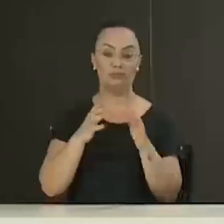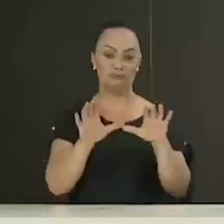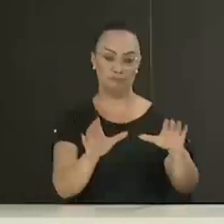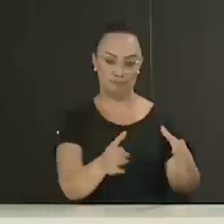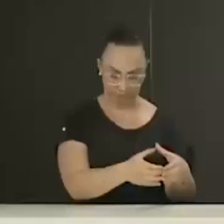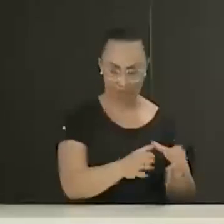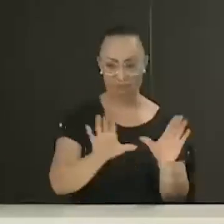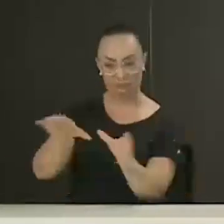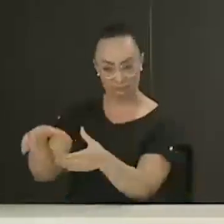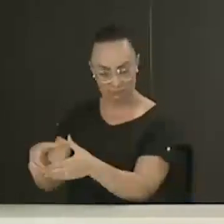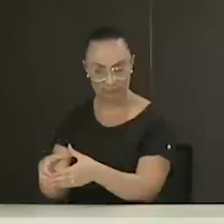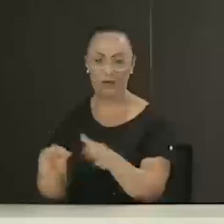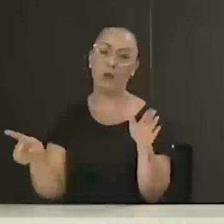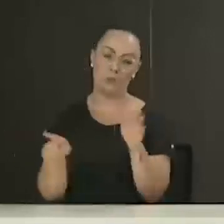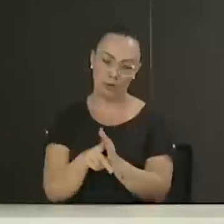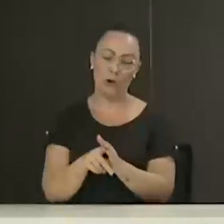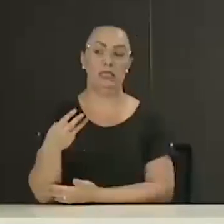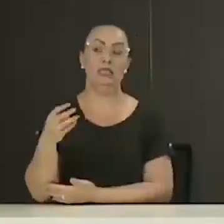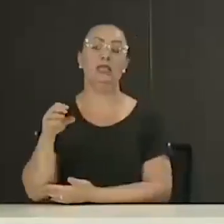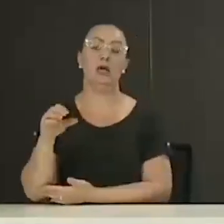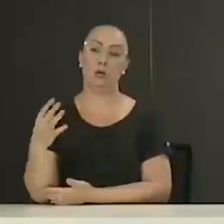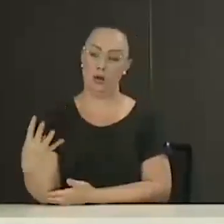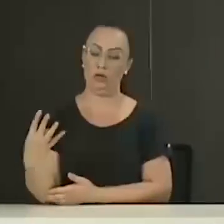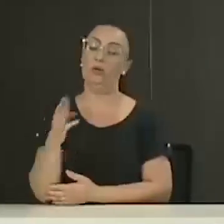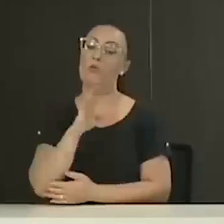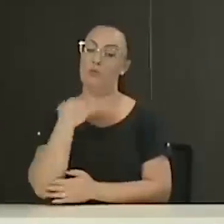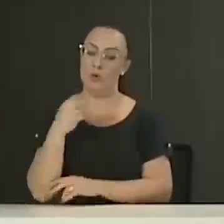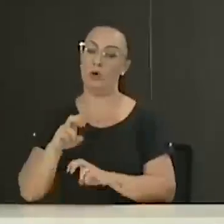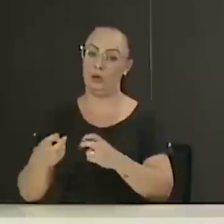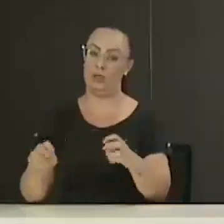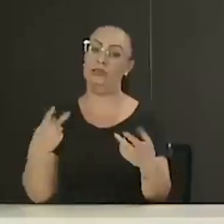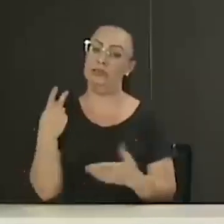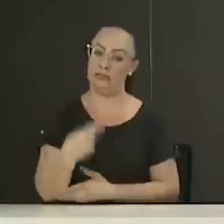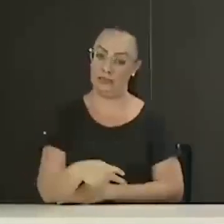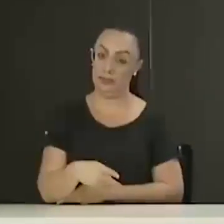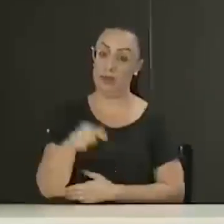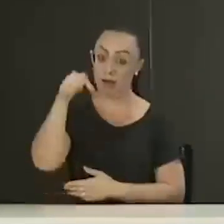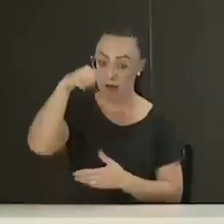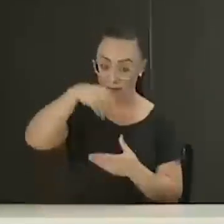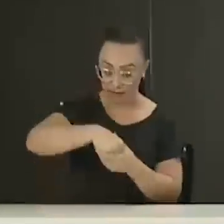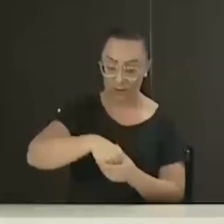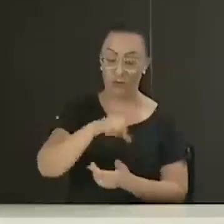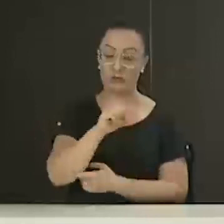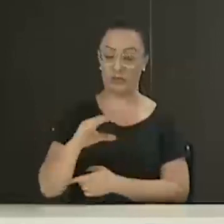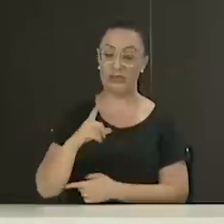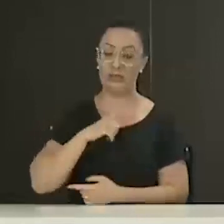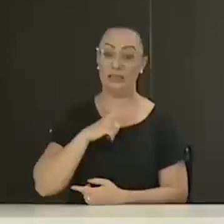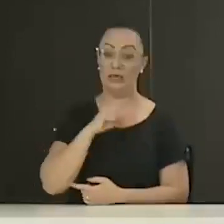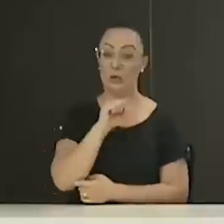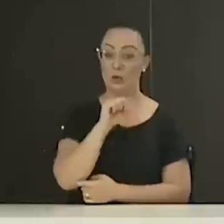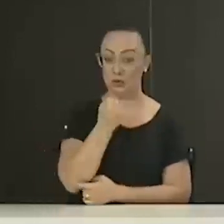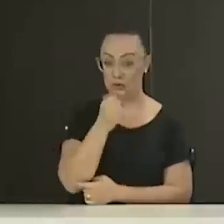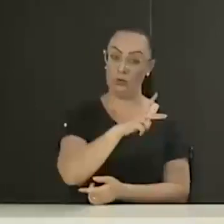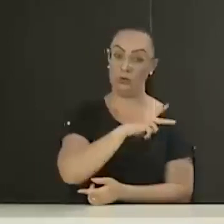às questões relacionadas às compras do convívio e 19 em santa catarina nós temos 853 casos confirmados